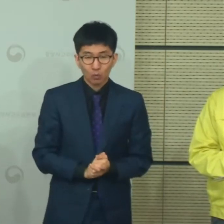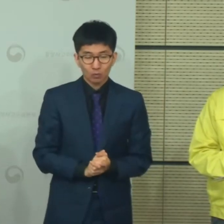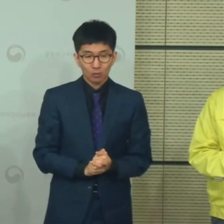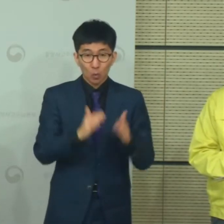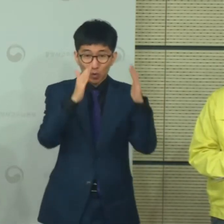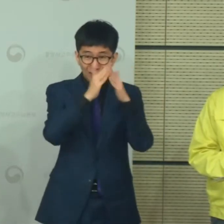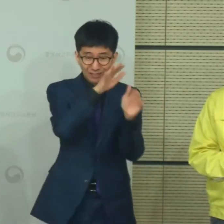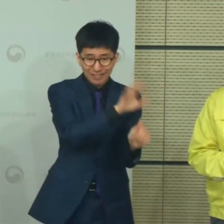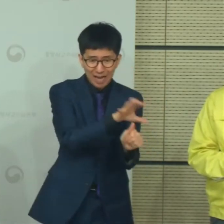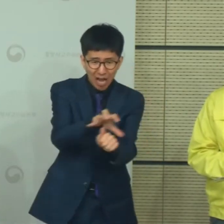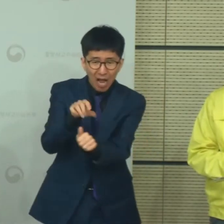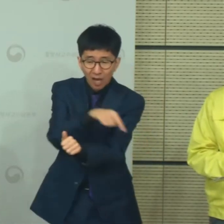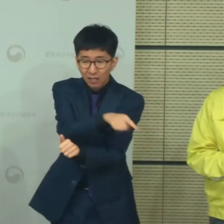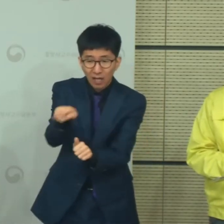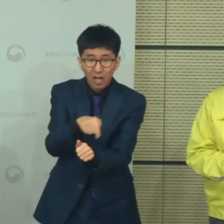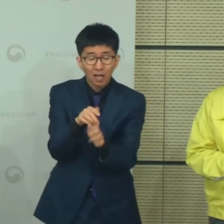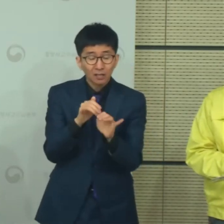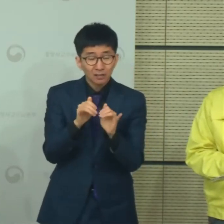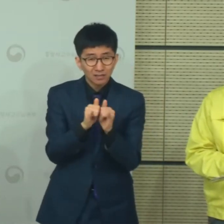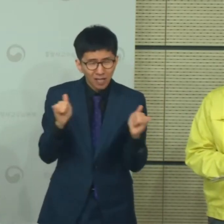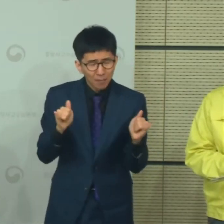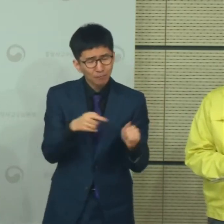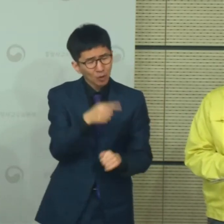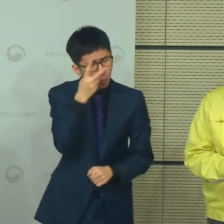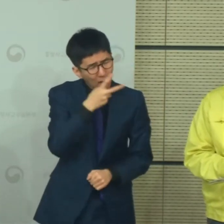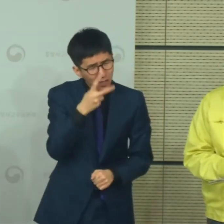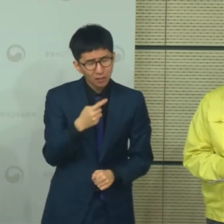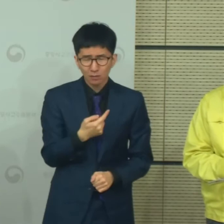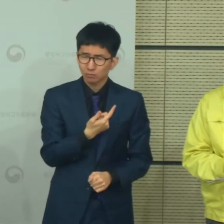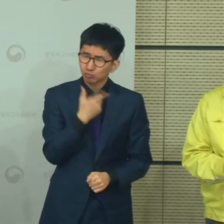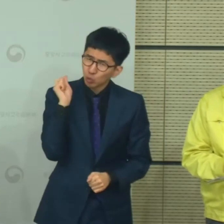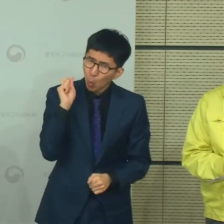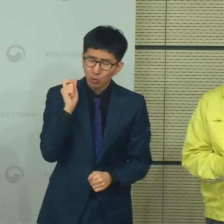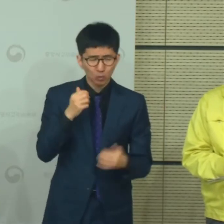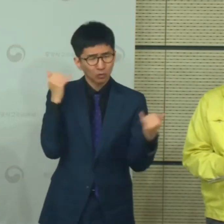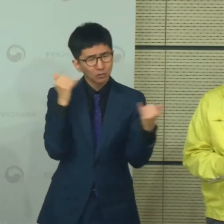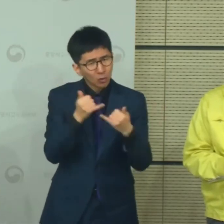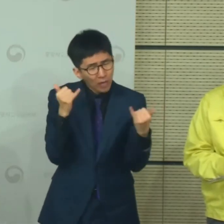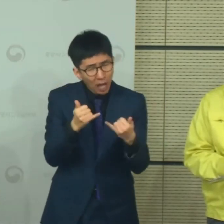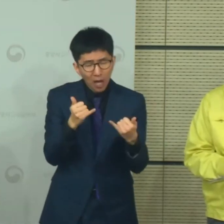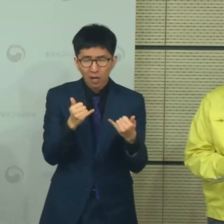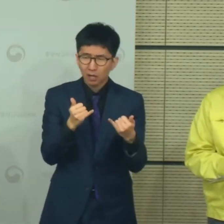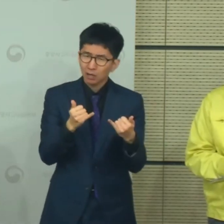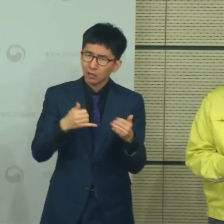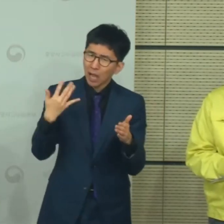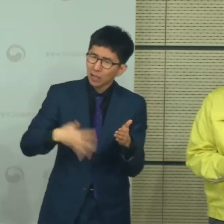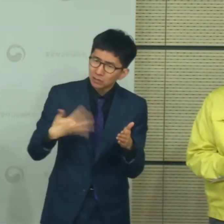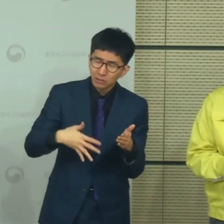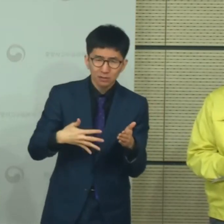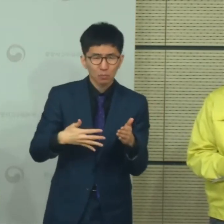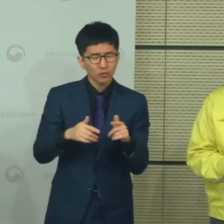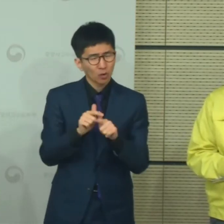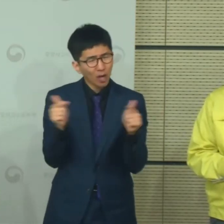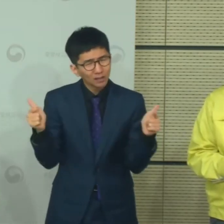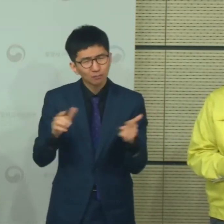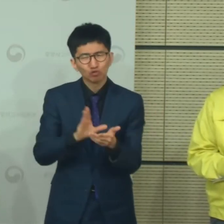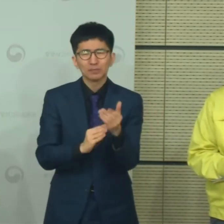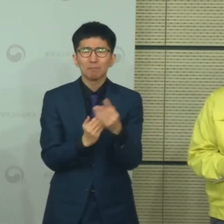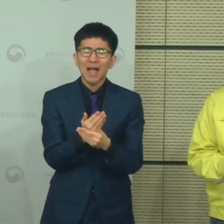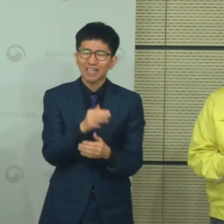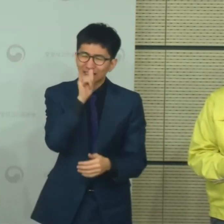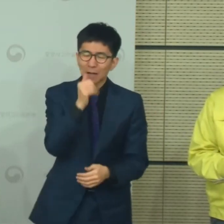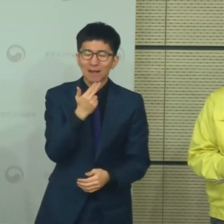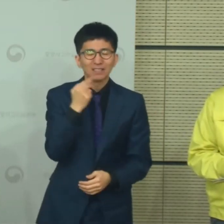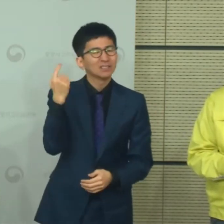닿는 사람들도 많다는데 그 사람들은 어떻게 하고 있는지 또 설치율의 그 최신 통계는 있는지 궁금합니다. 마지막으로 지금